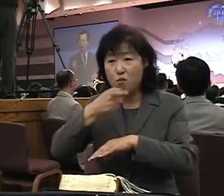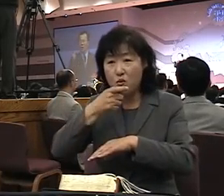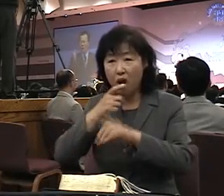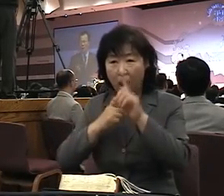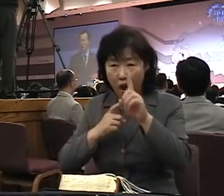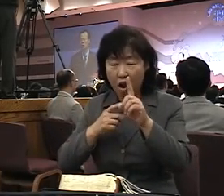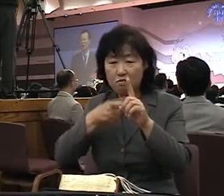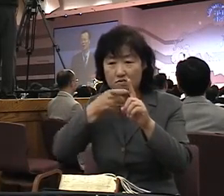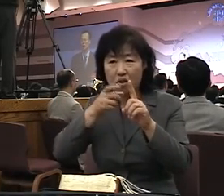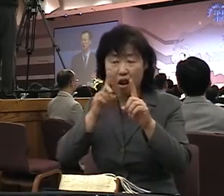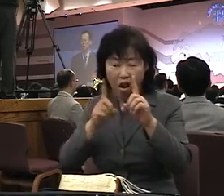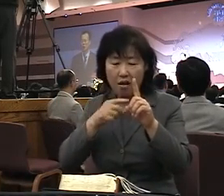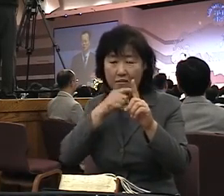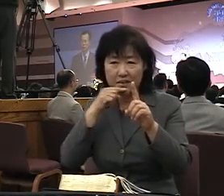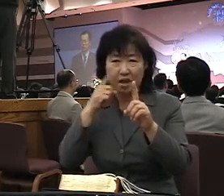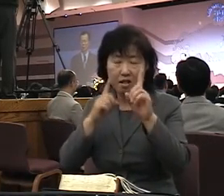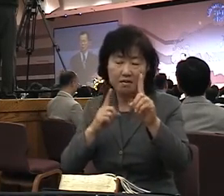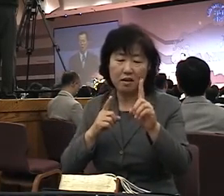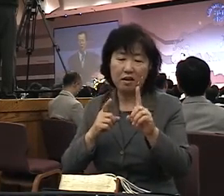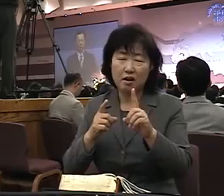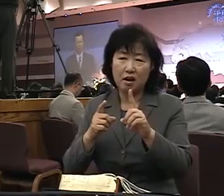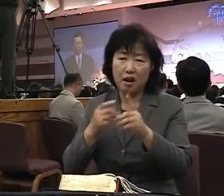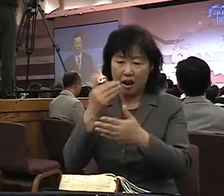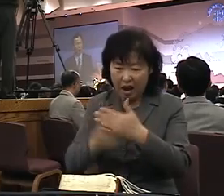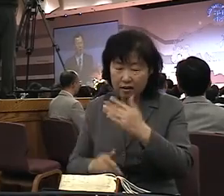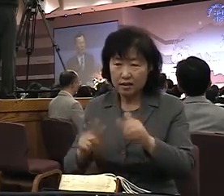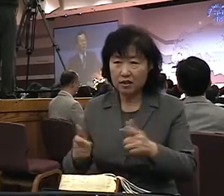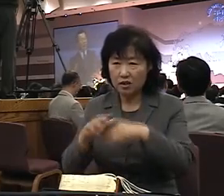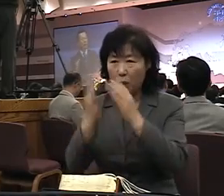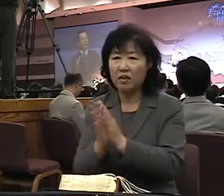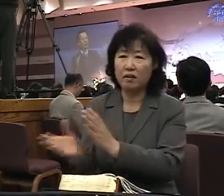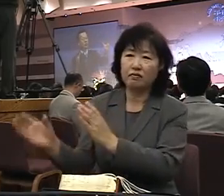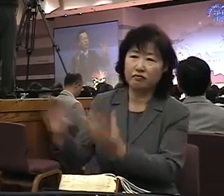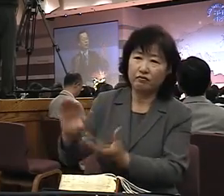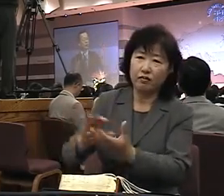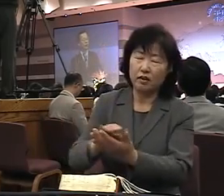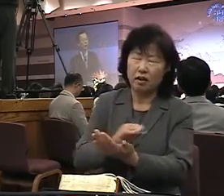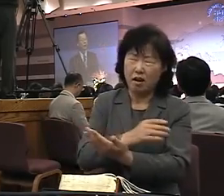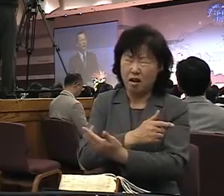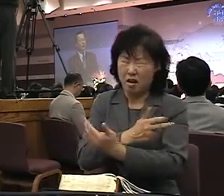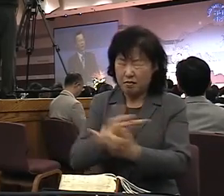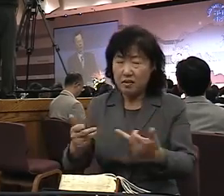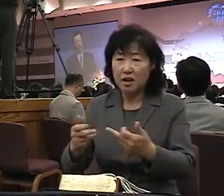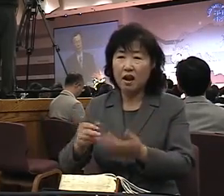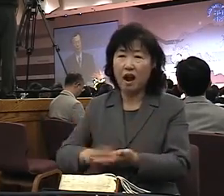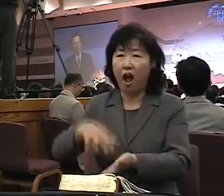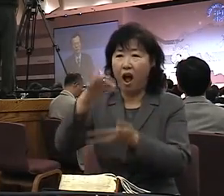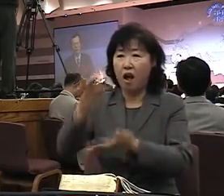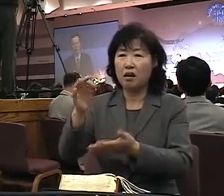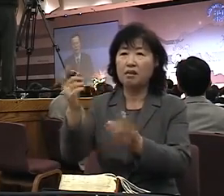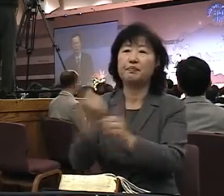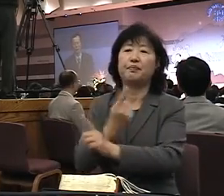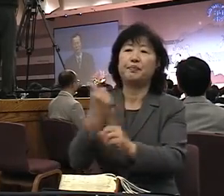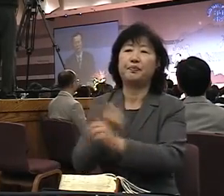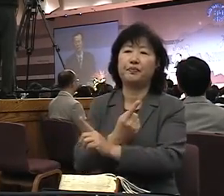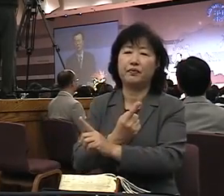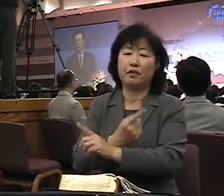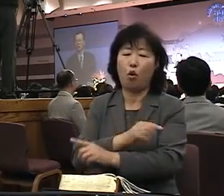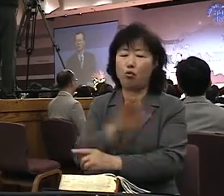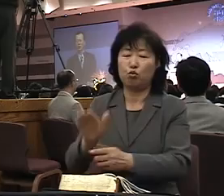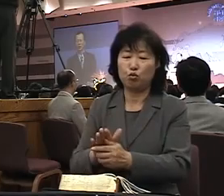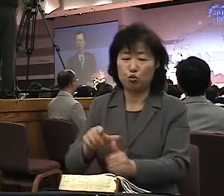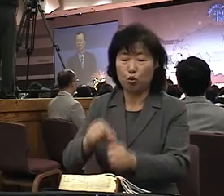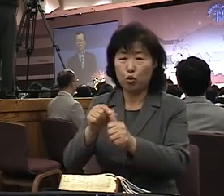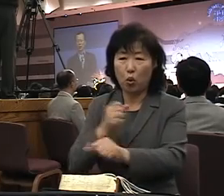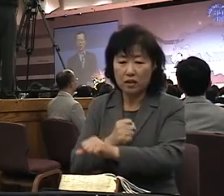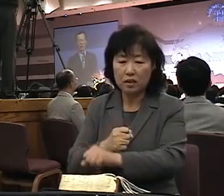한 방울 남기지 아니하시고 쏟아 부으심으로 엄청난 가격을 치르시고 우리를 구속하시는 하나님이 되신다는